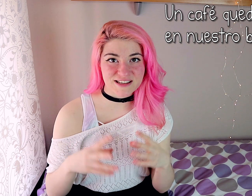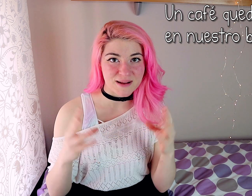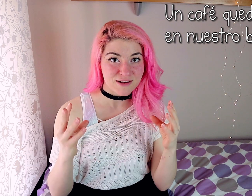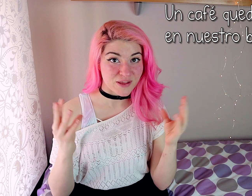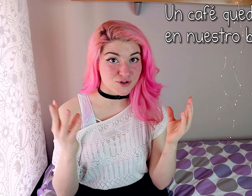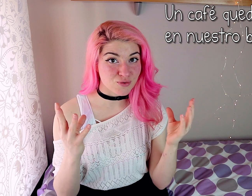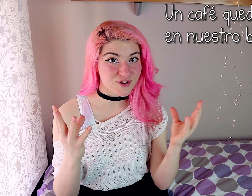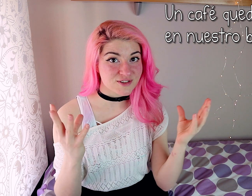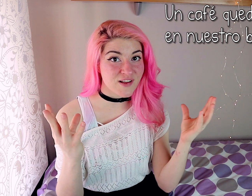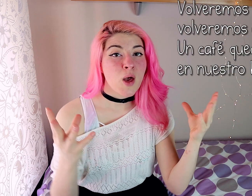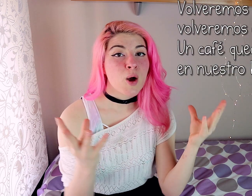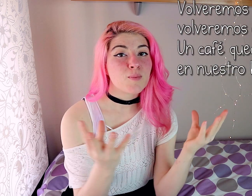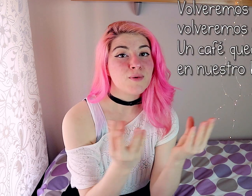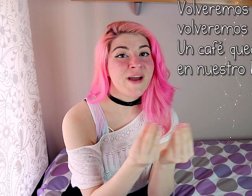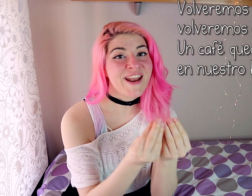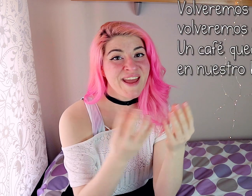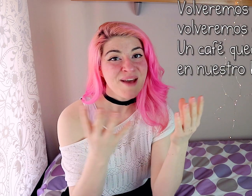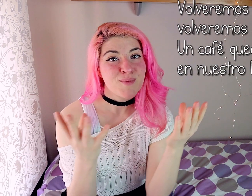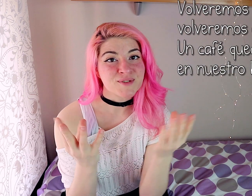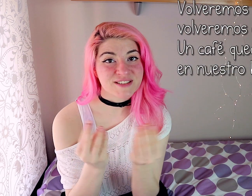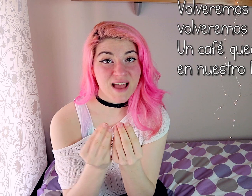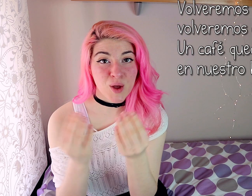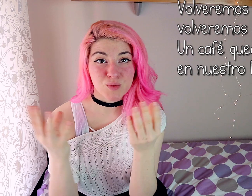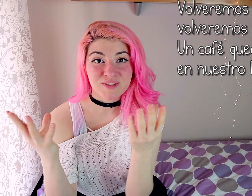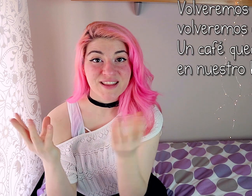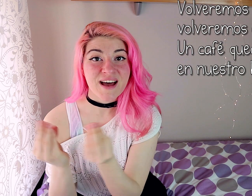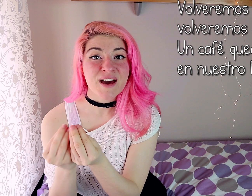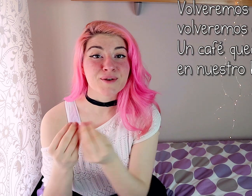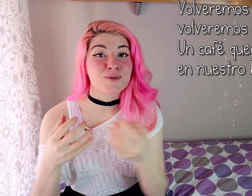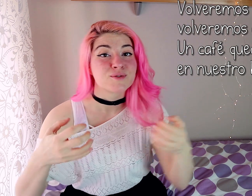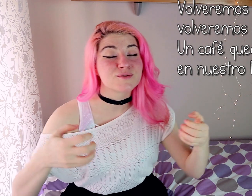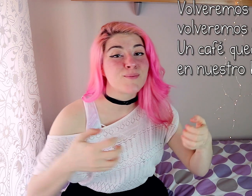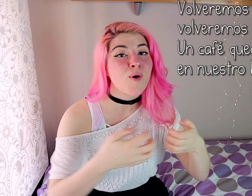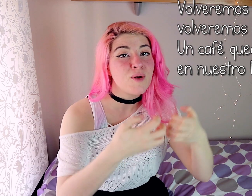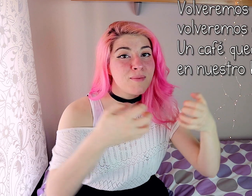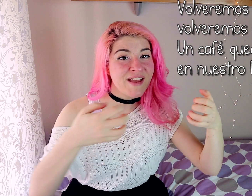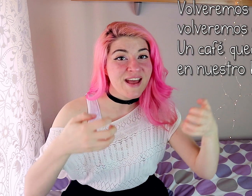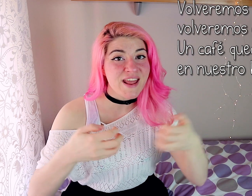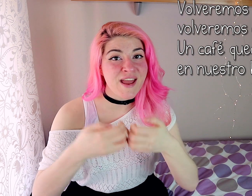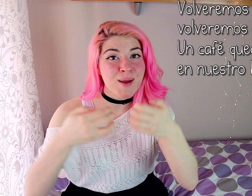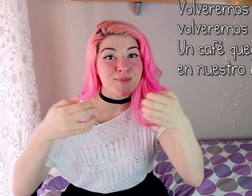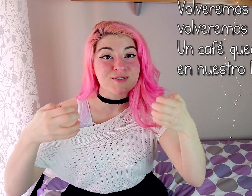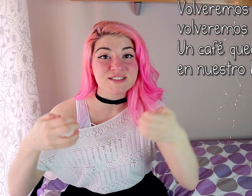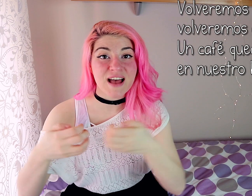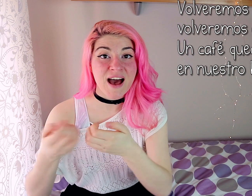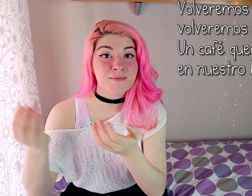frases, ¿vale? Y las hacemos juntos. Volveremos a juntarnos, volveremos a